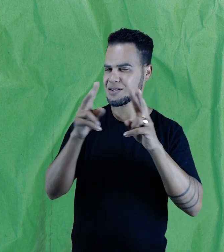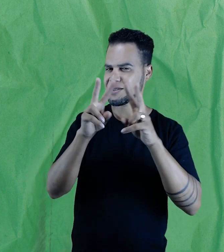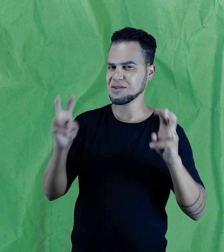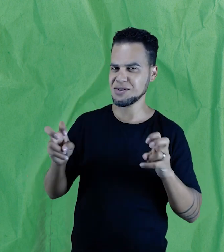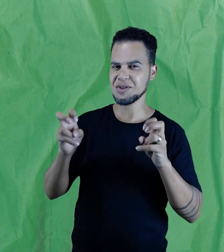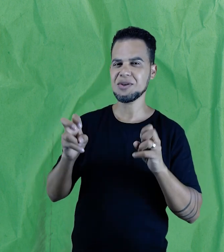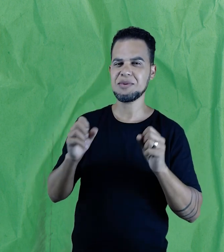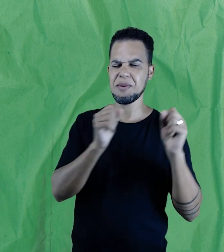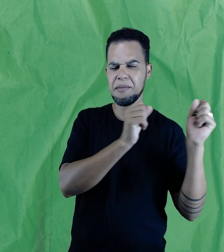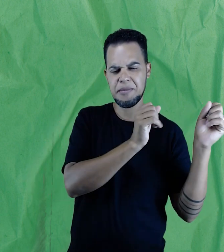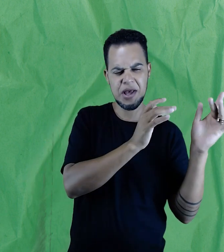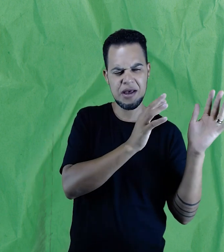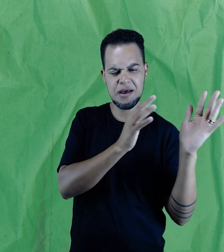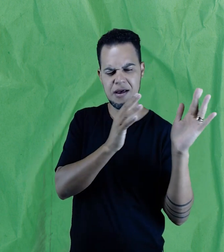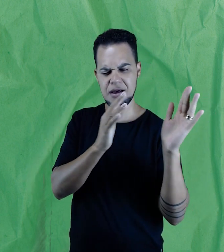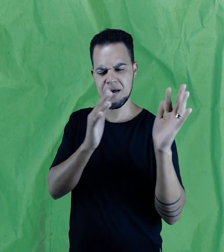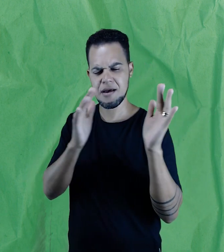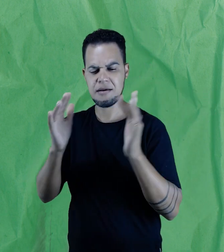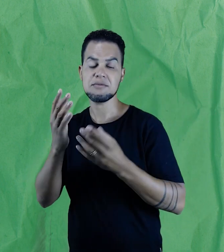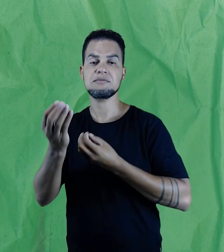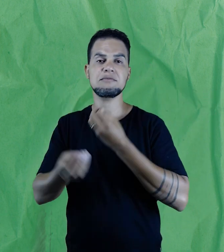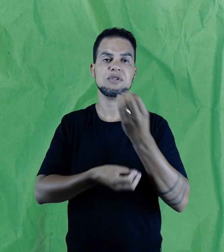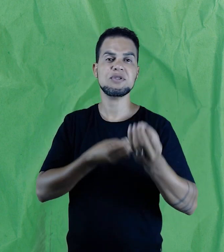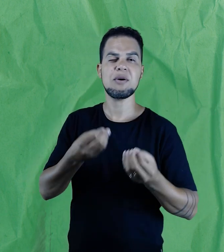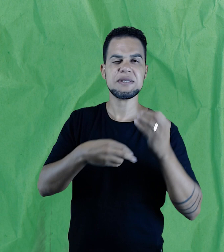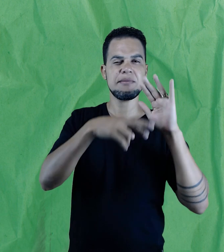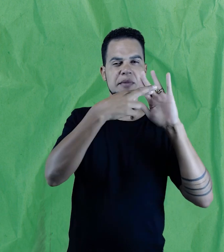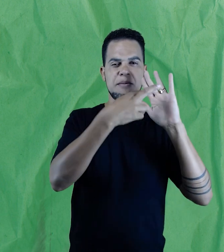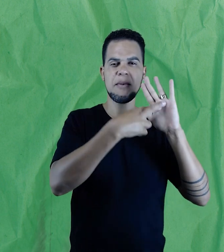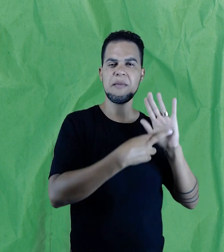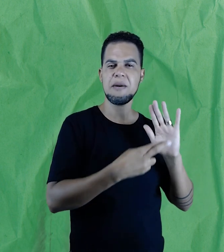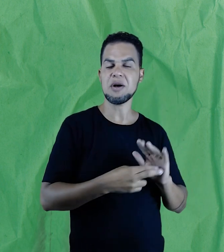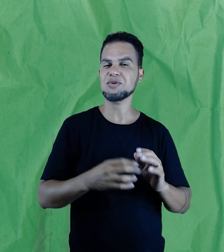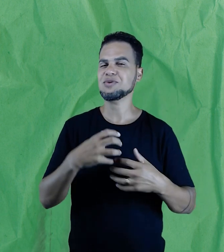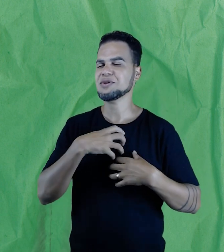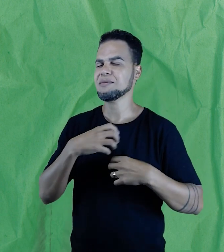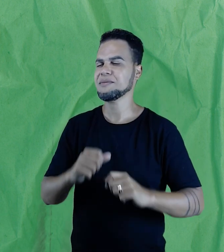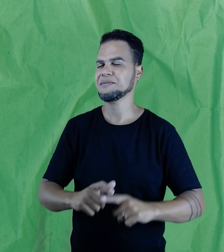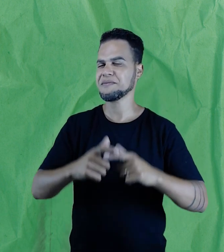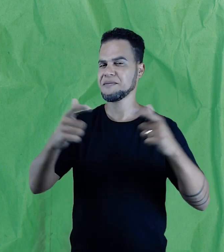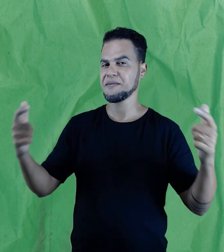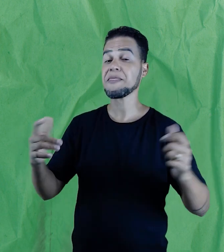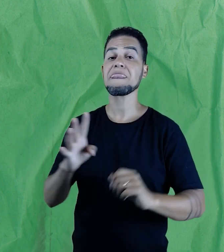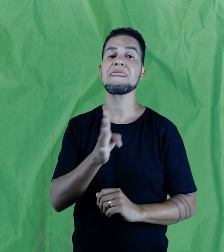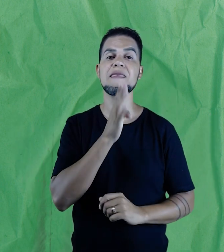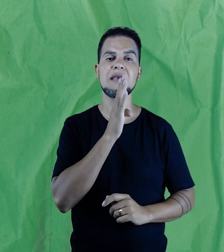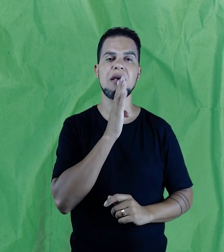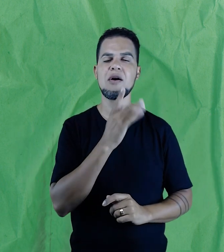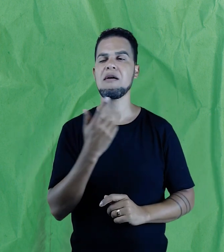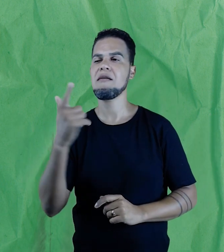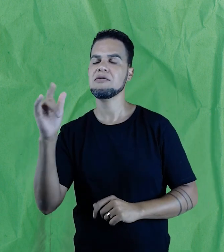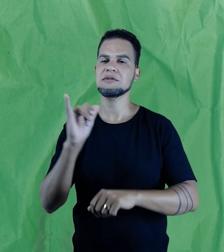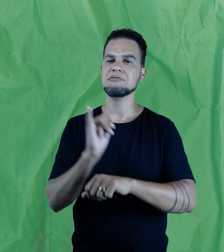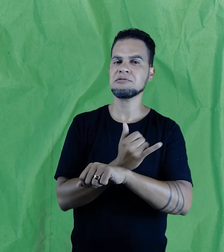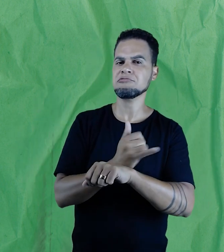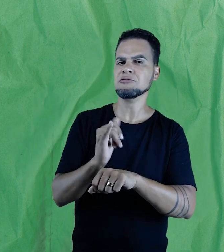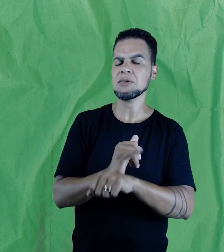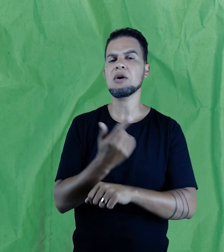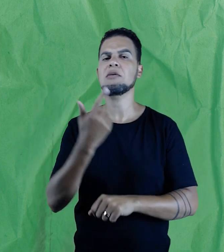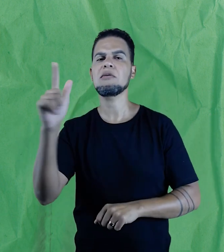basicamente de uma linha do tempo sobre essas diretrizes de uma forma muito mais ampla, conhecendo outras